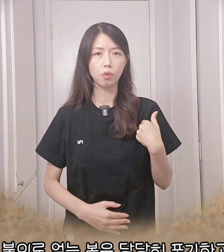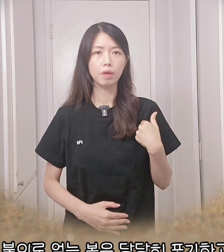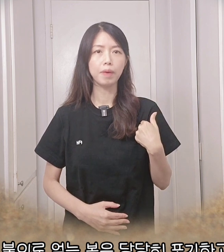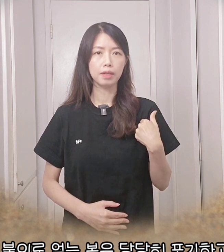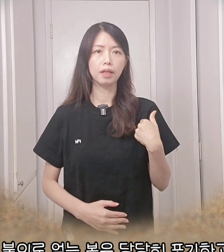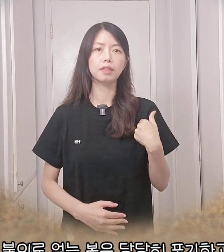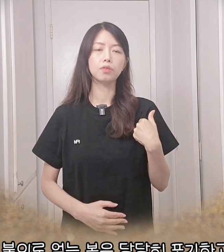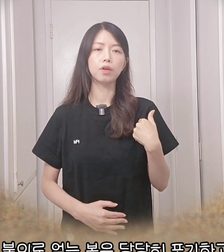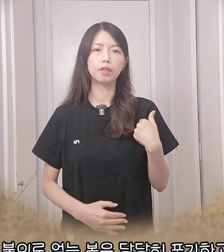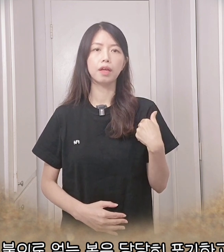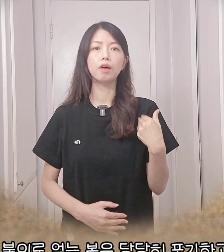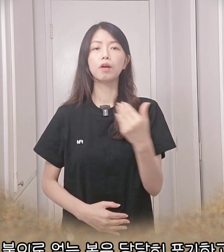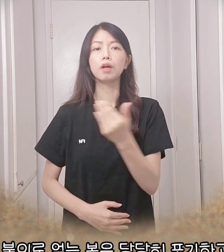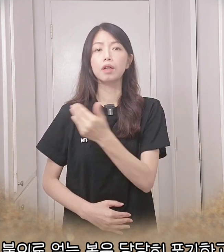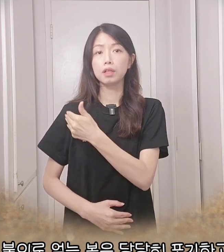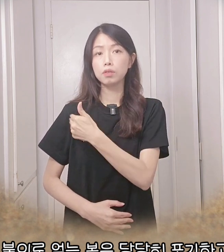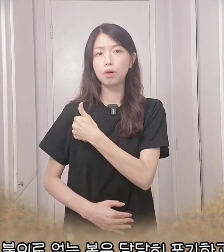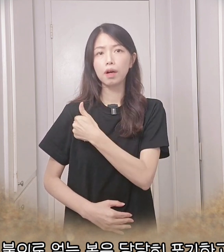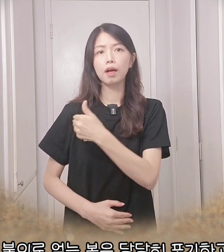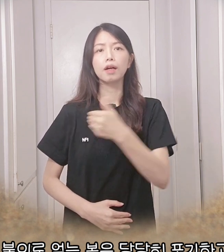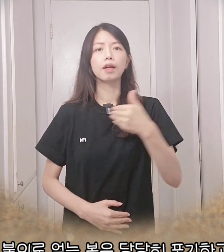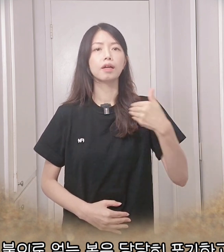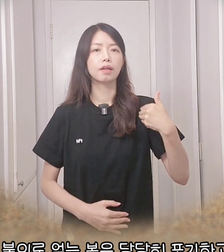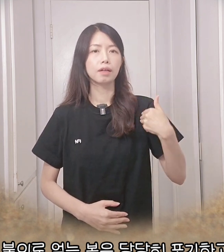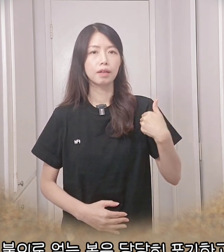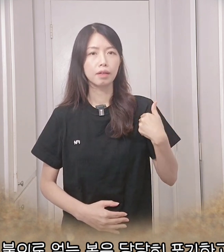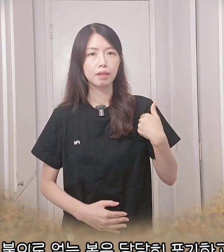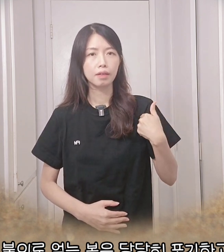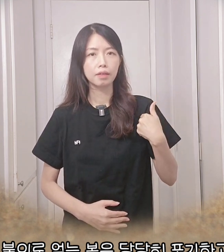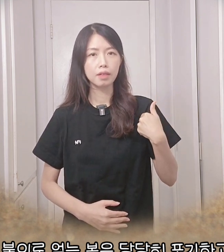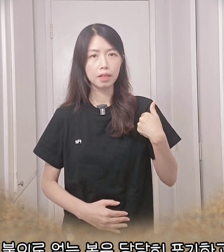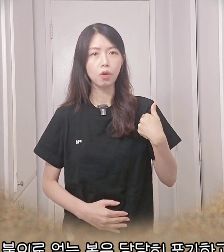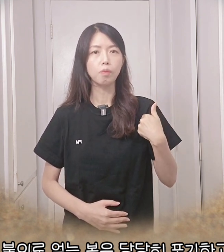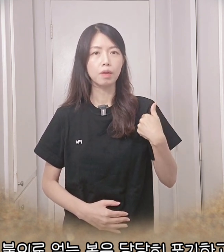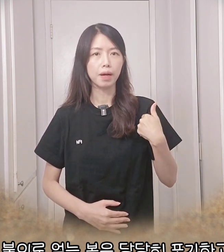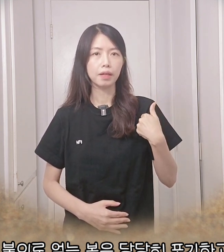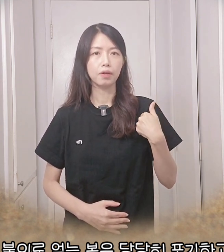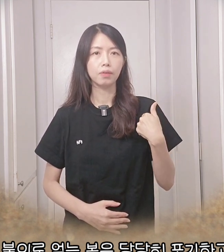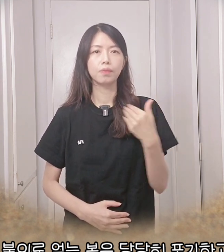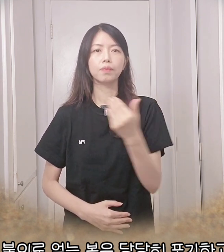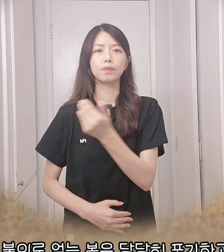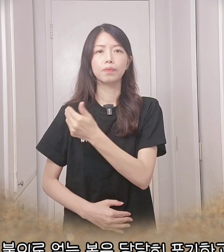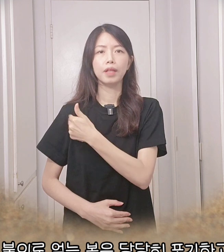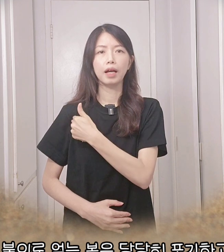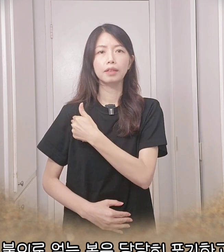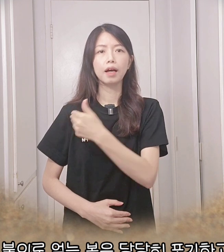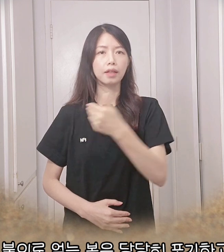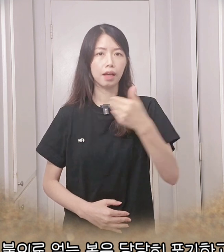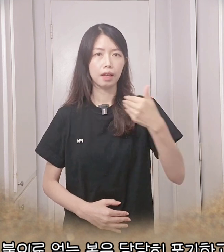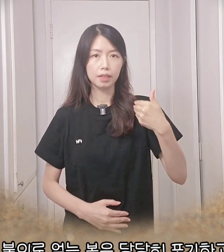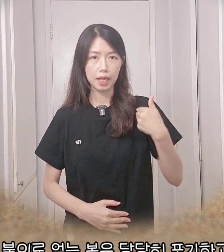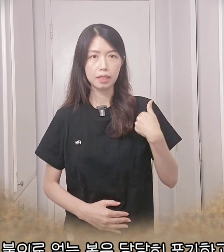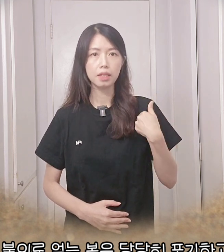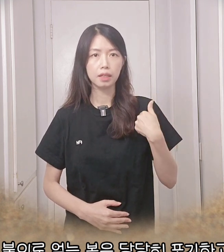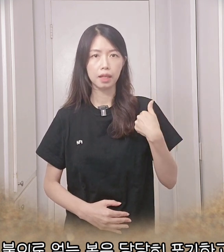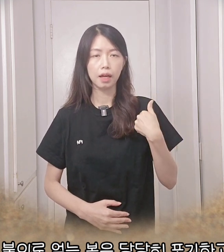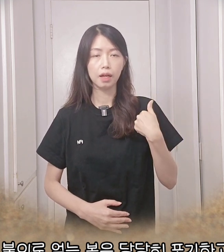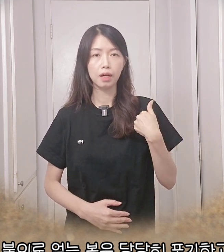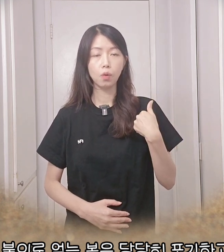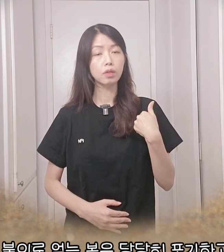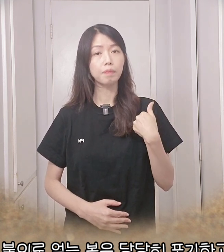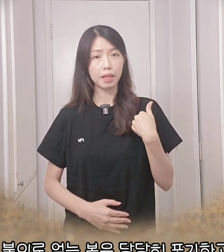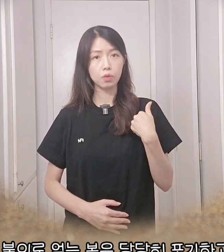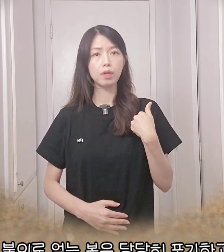제가 정말 많이 하는 수어인데요. 이 수어가 뜻이 정말 많아요. 당당하다, 자신